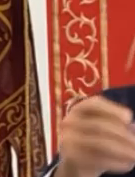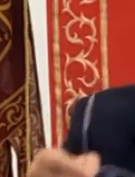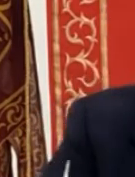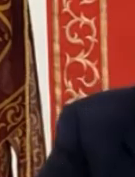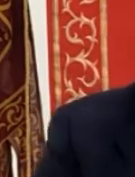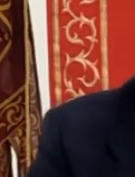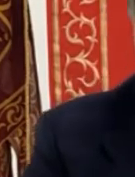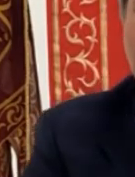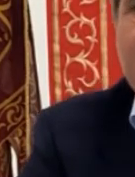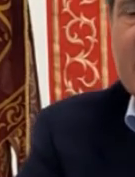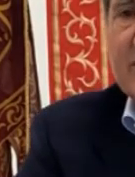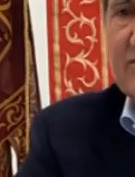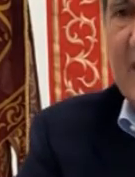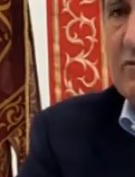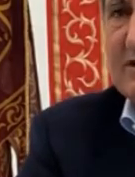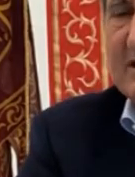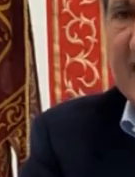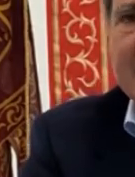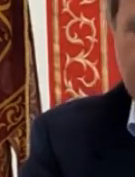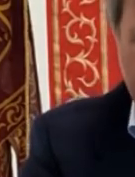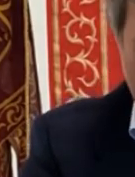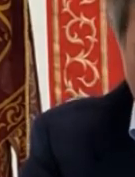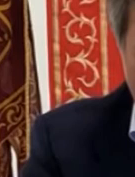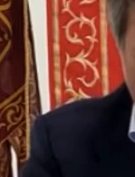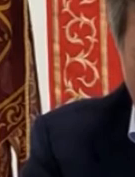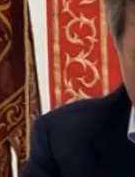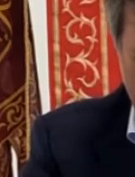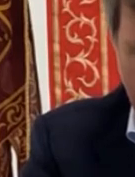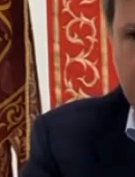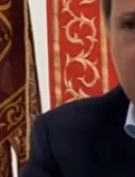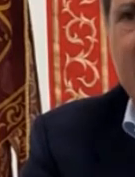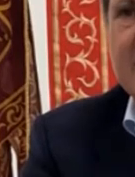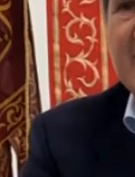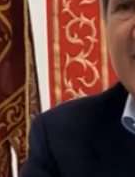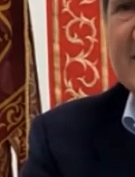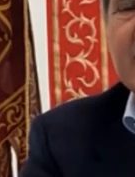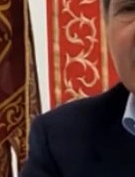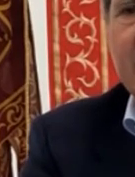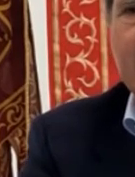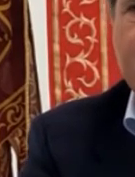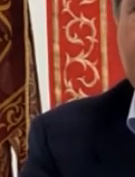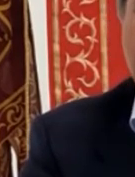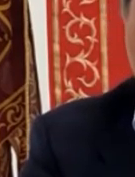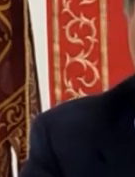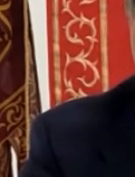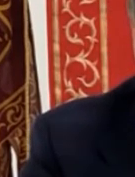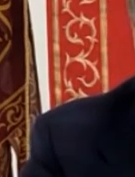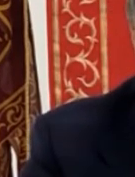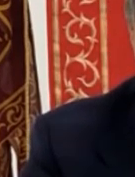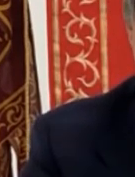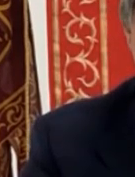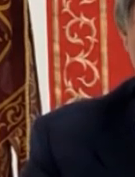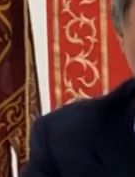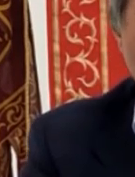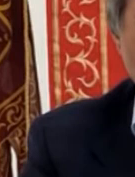come si dice a livello nazionale qui riscontriamo questi dati non abbiamo dati diretti noi noi abbiamo collasso